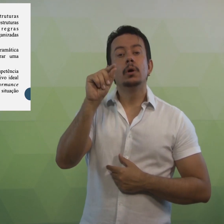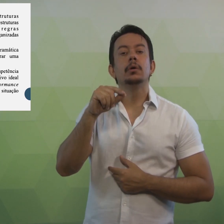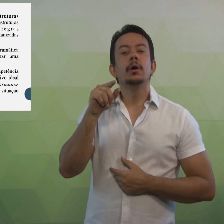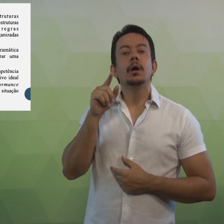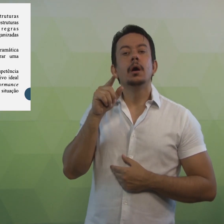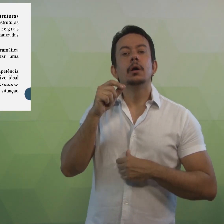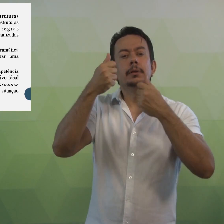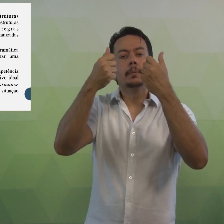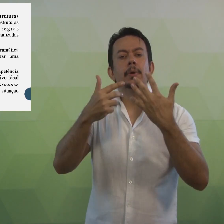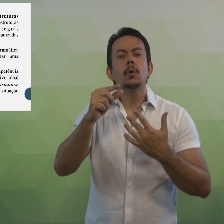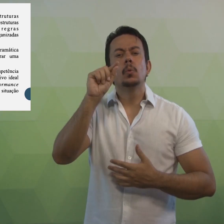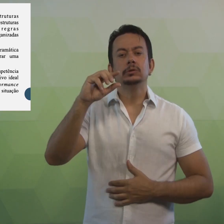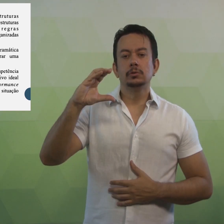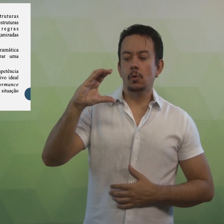componente sintáxico.